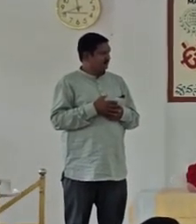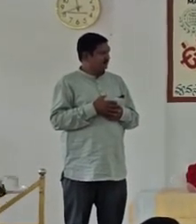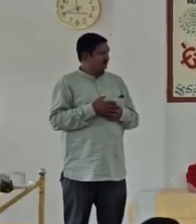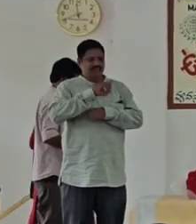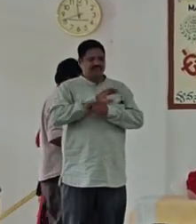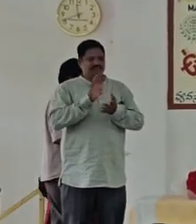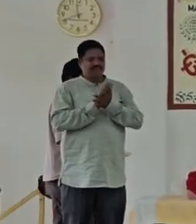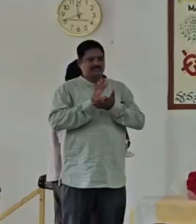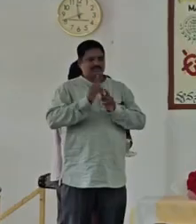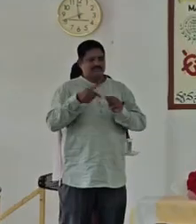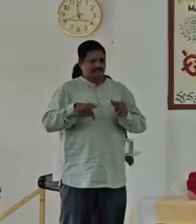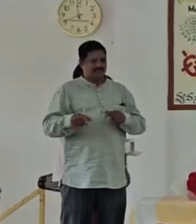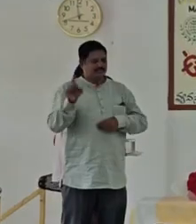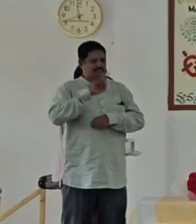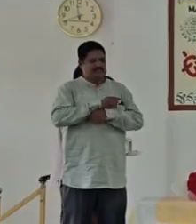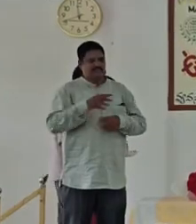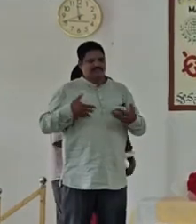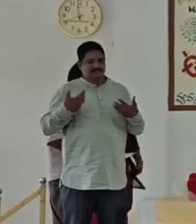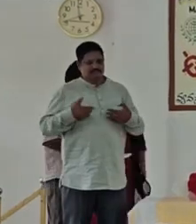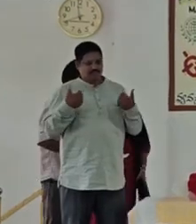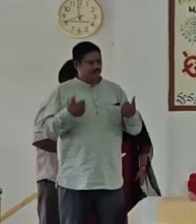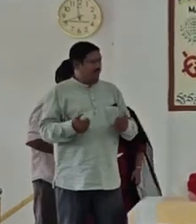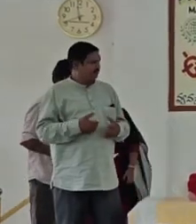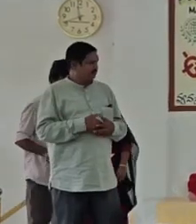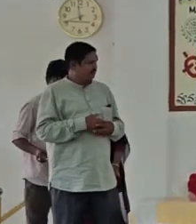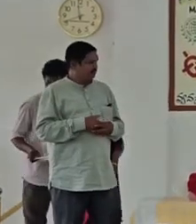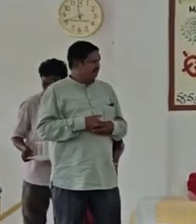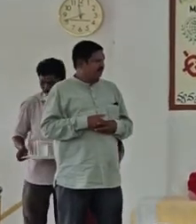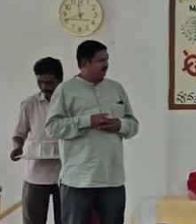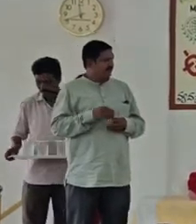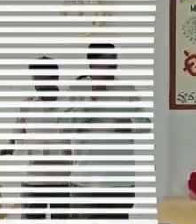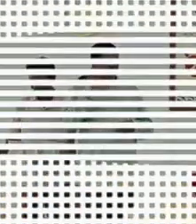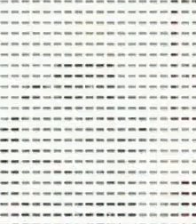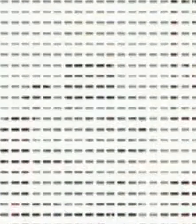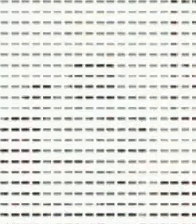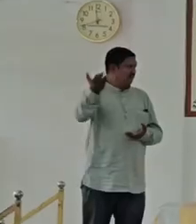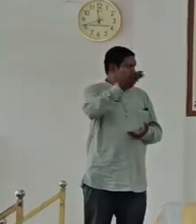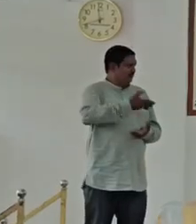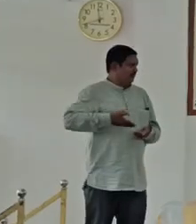ఈనాటి కార్యక్రమం హృదయపూర్వక నమస్కారములు. ఈరోజు మన అందరం ముఖ్యంగా